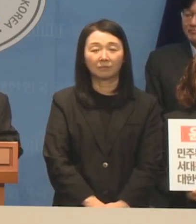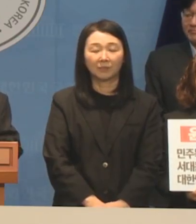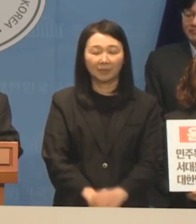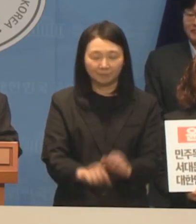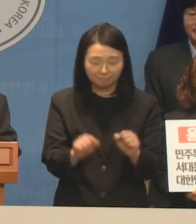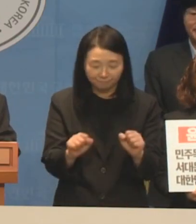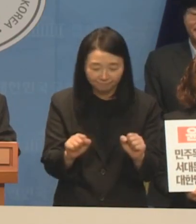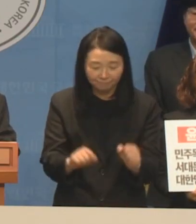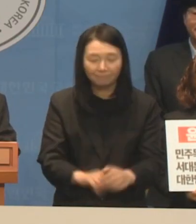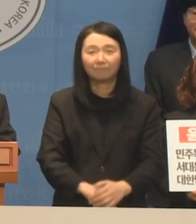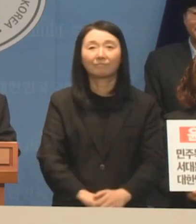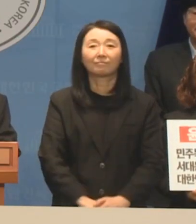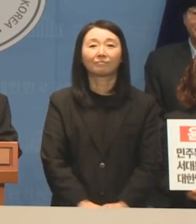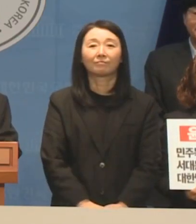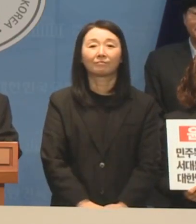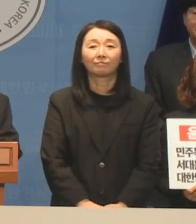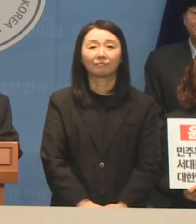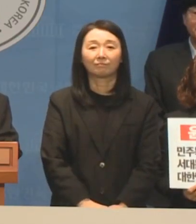안녕하십니까.